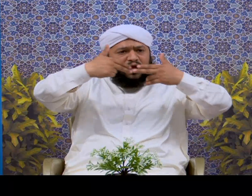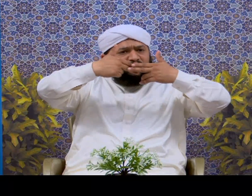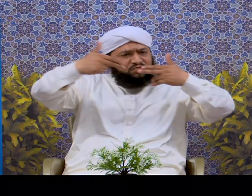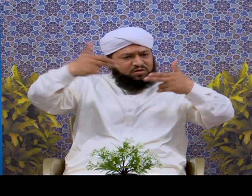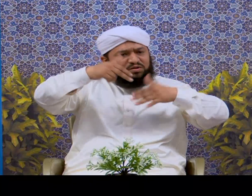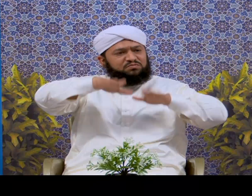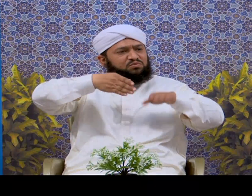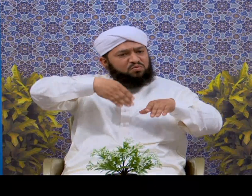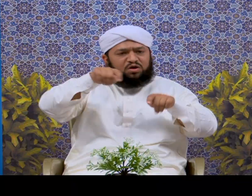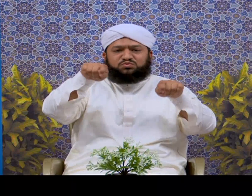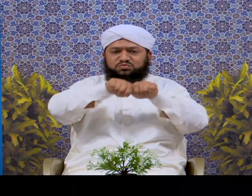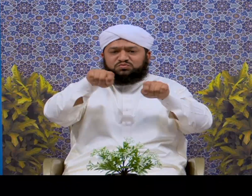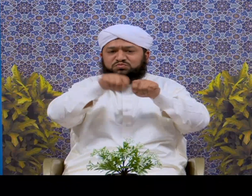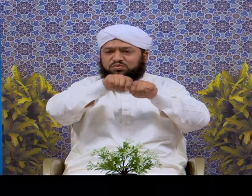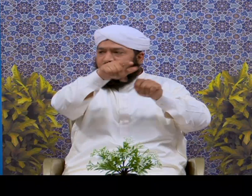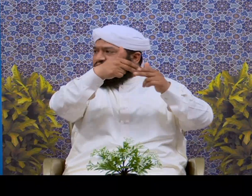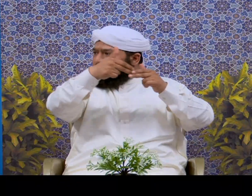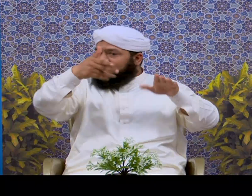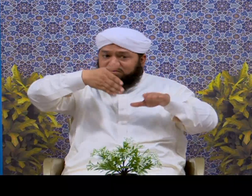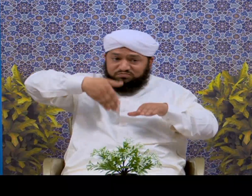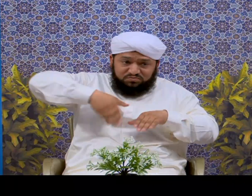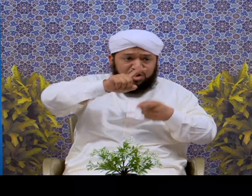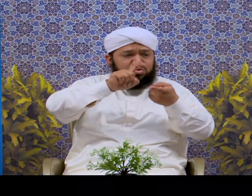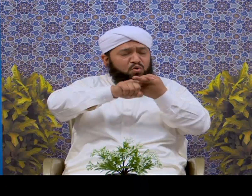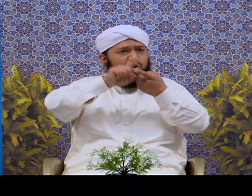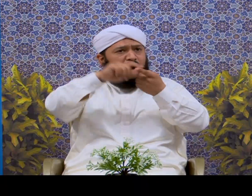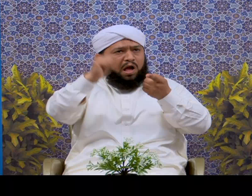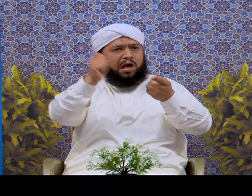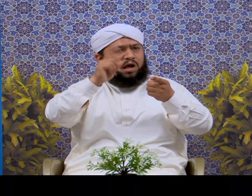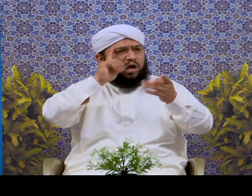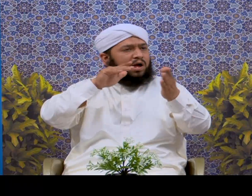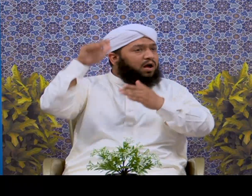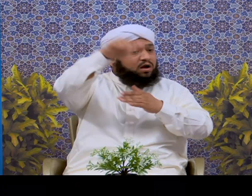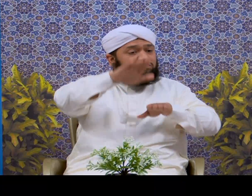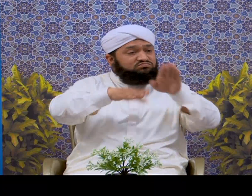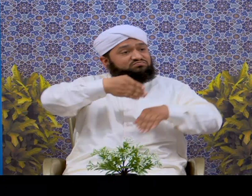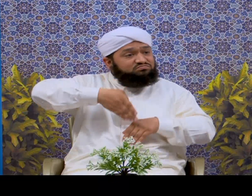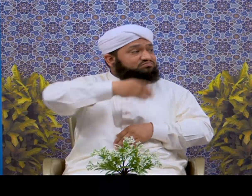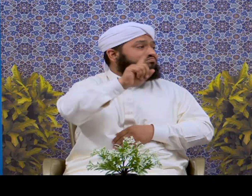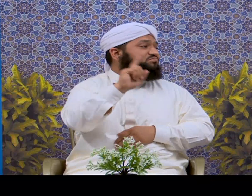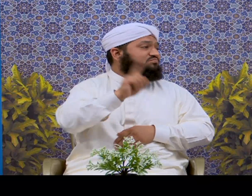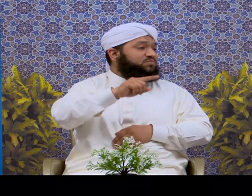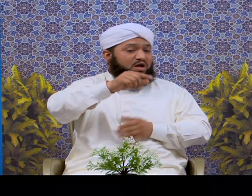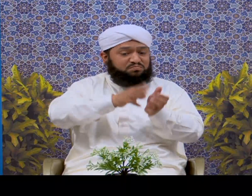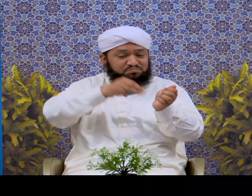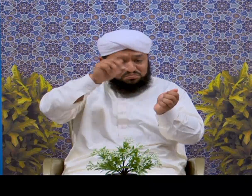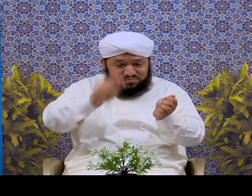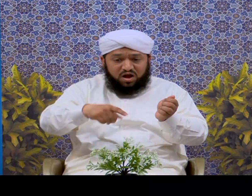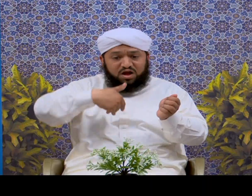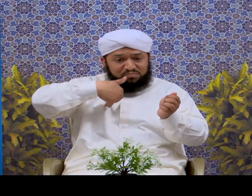چلیں، ڈرامہ گاہ کی طرف نہ چلیں، برے دوستوں کی مجلسوں کی طرف نہ چلیں، شطرنج، لڈو، تاش، کرکٹ، فٹ